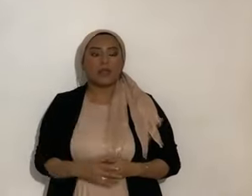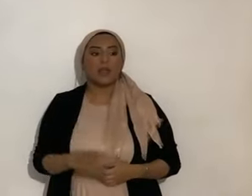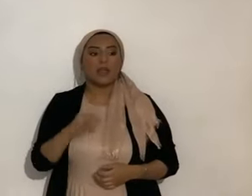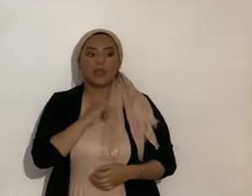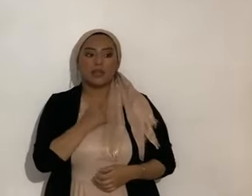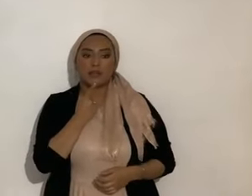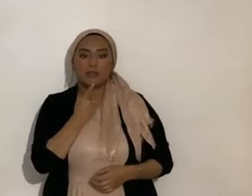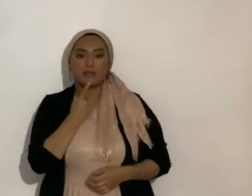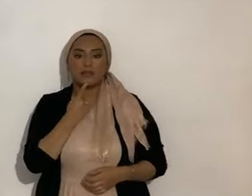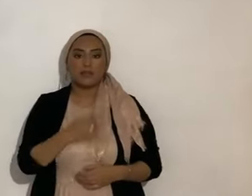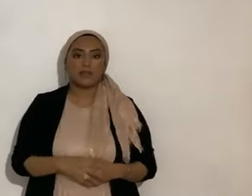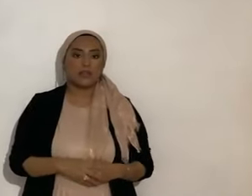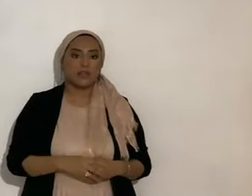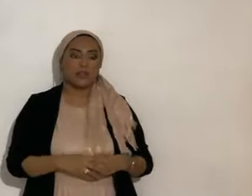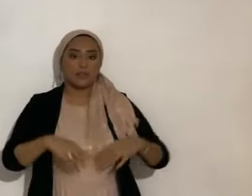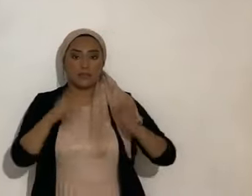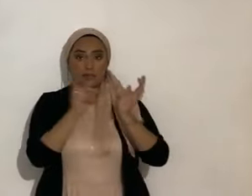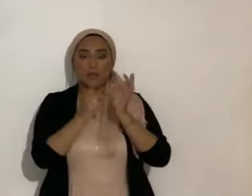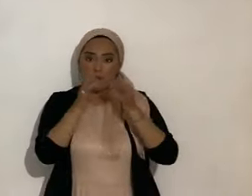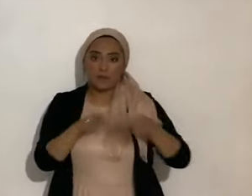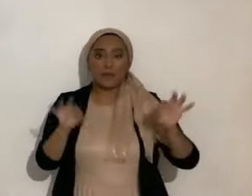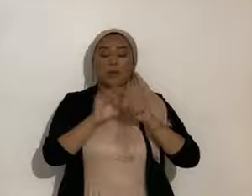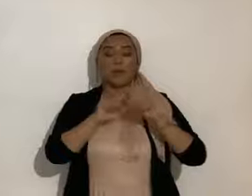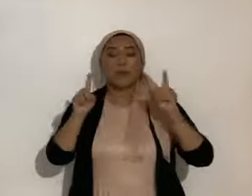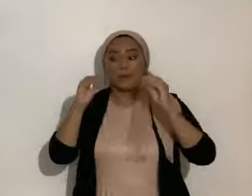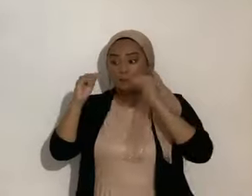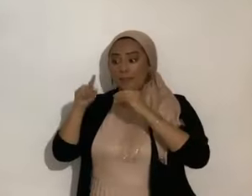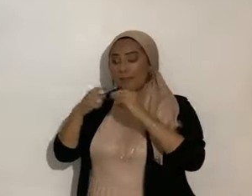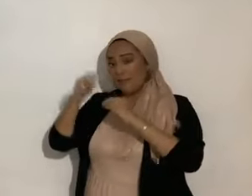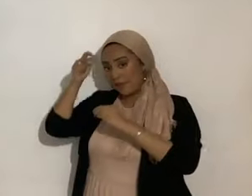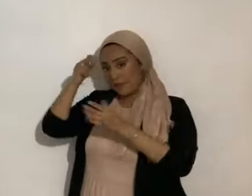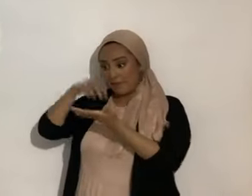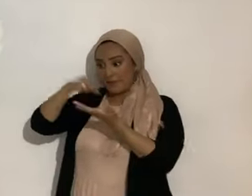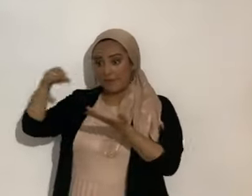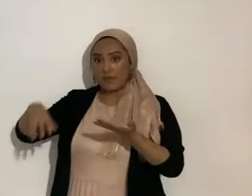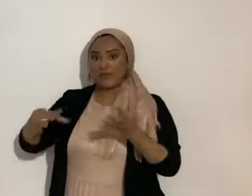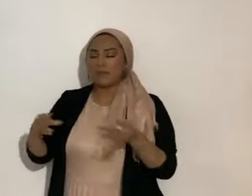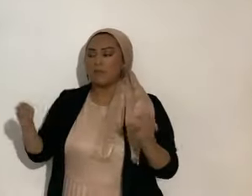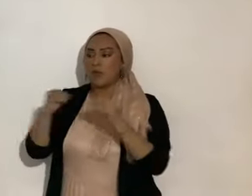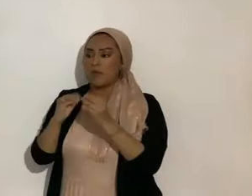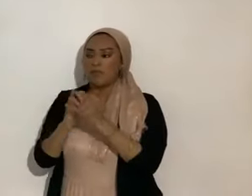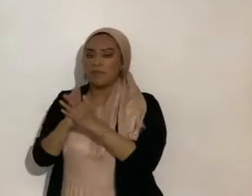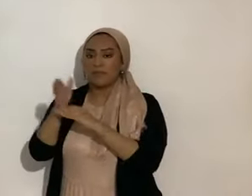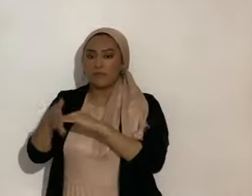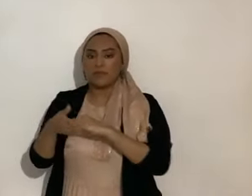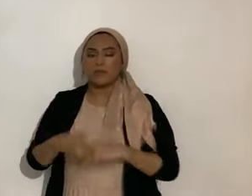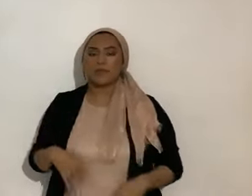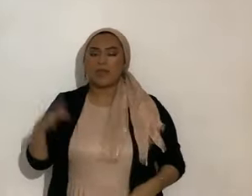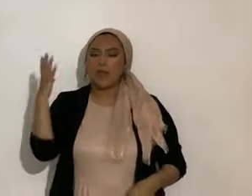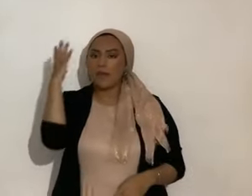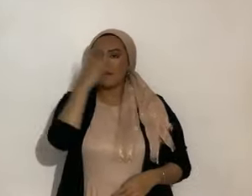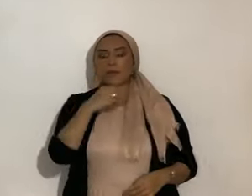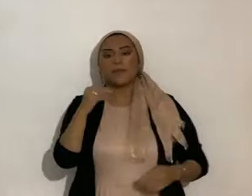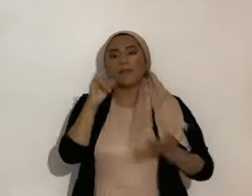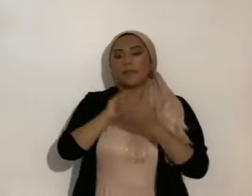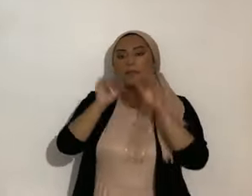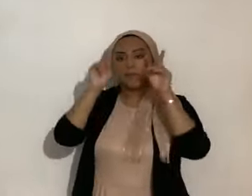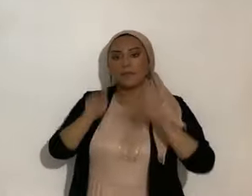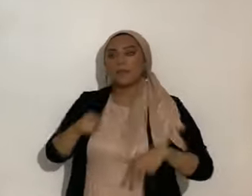yo, la psiquiatría tiene una función, pero ministrar liberación en Yahshua HaMashiach va más allá. Qué hermoso sería que las